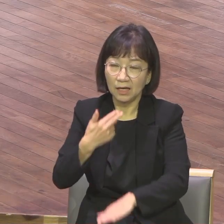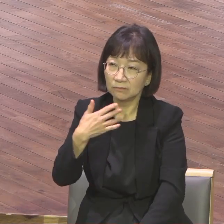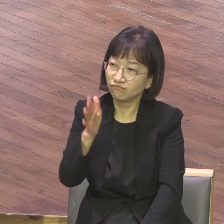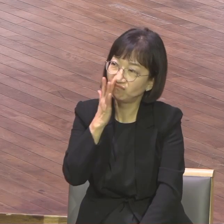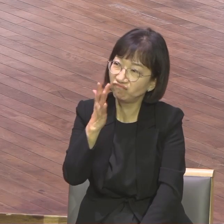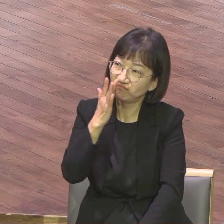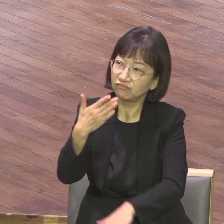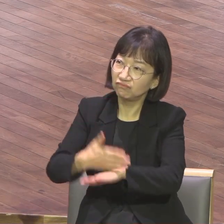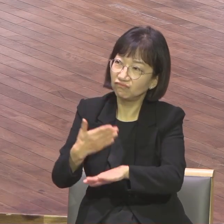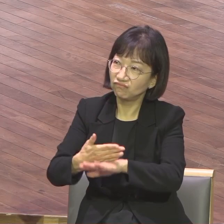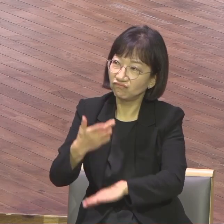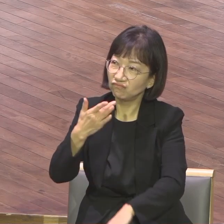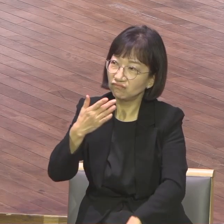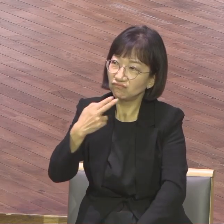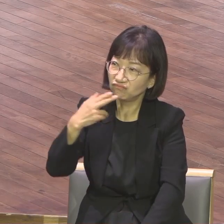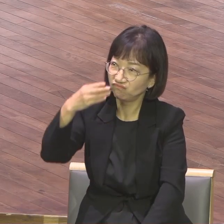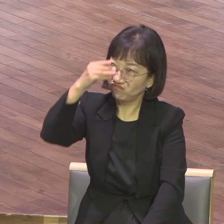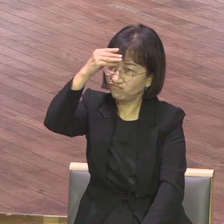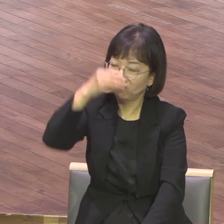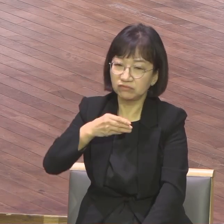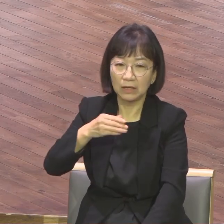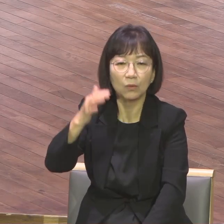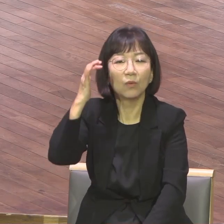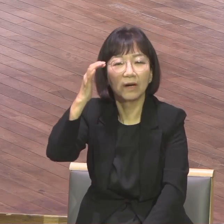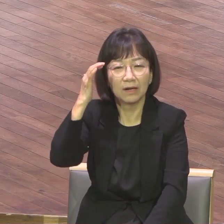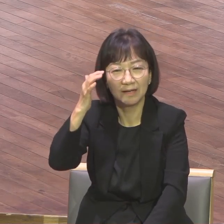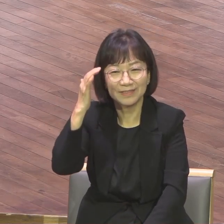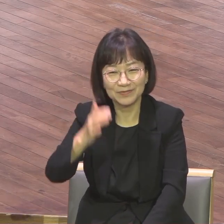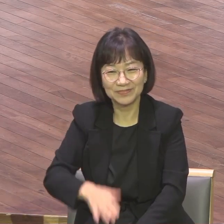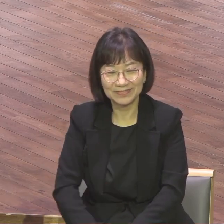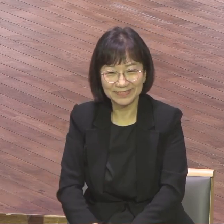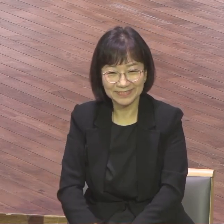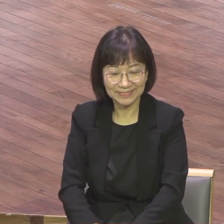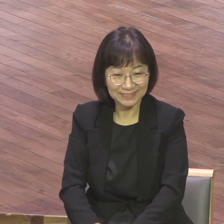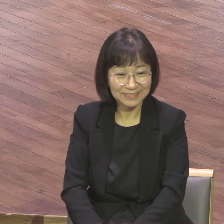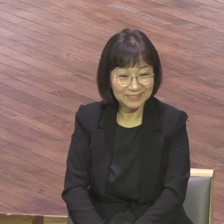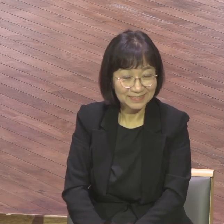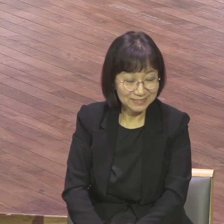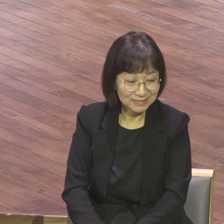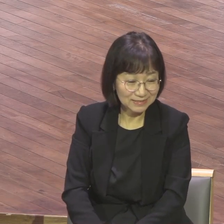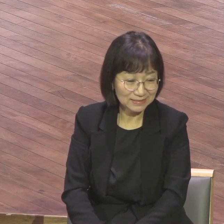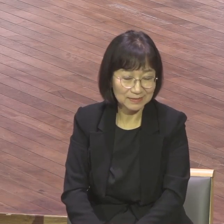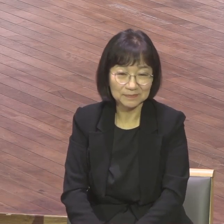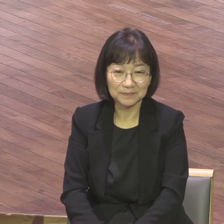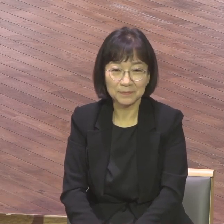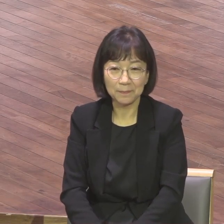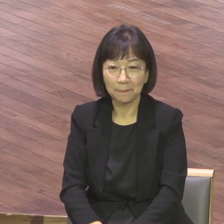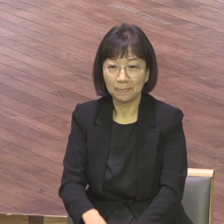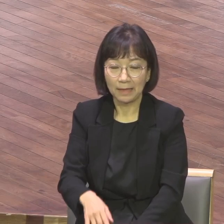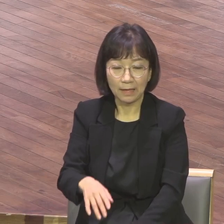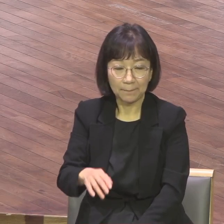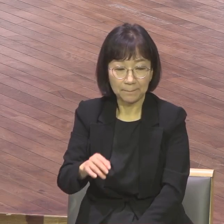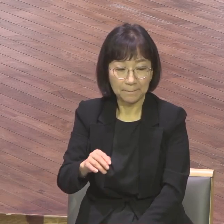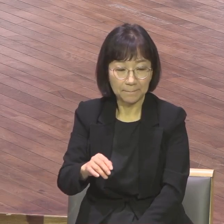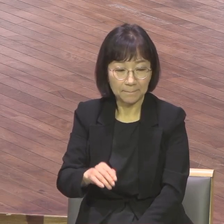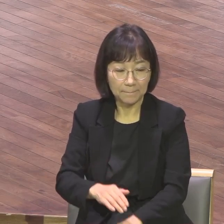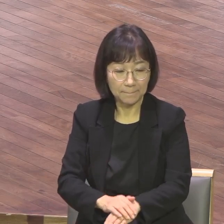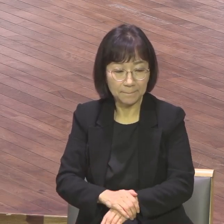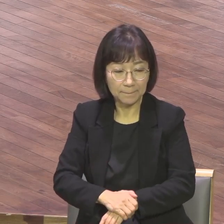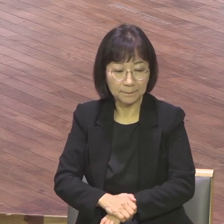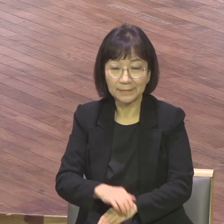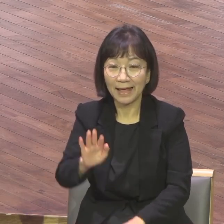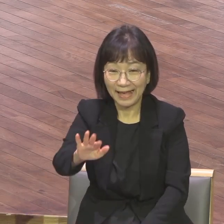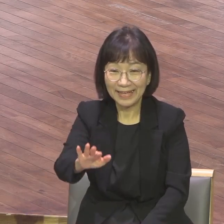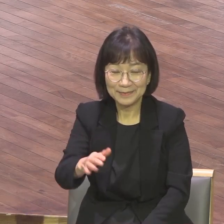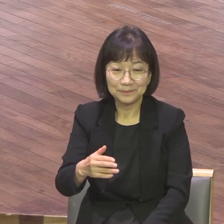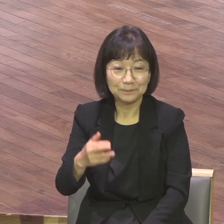감사하세요. 이렇게 풍요로운데 병원도 마찬가지예요. 왜 미국에 있는 이민 간 사람들이 수십 년 살면서 병 걸리면